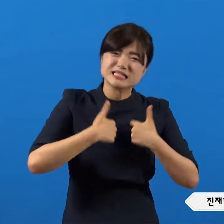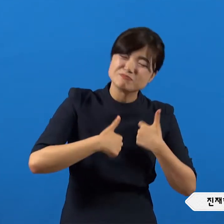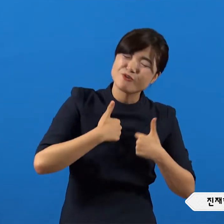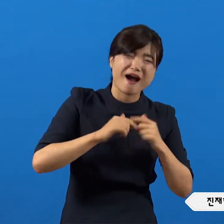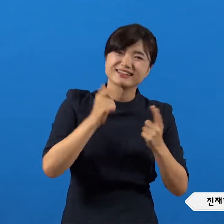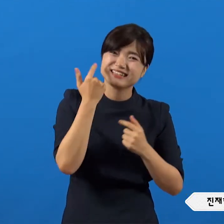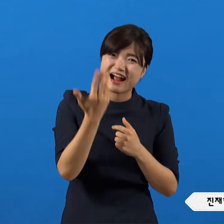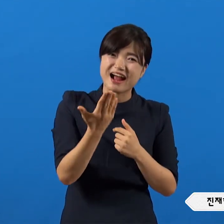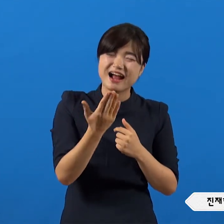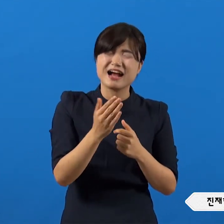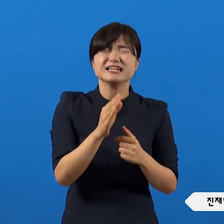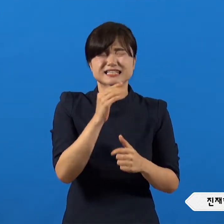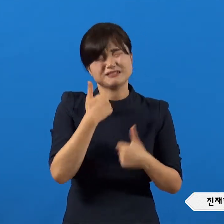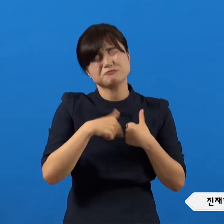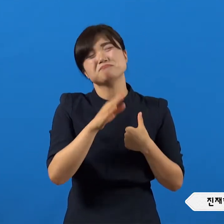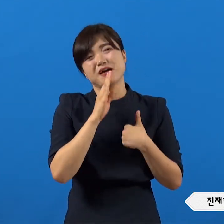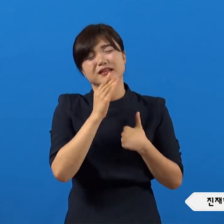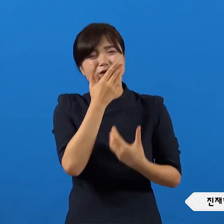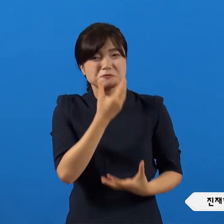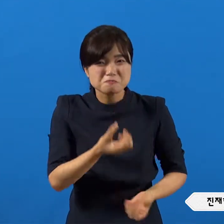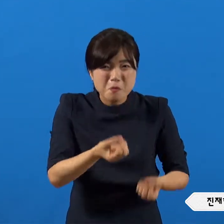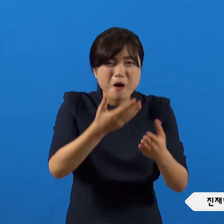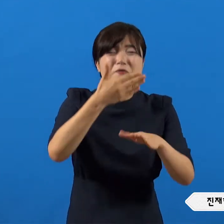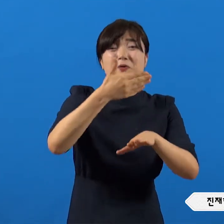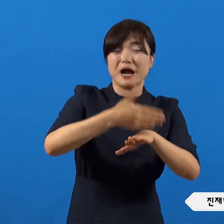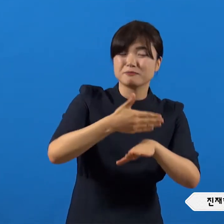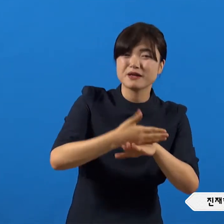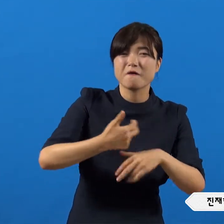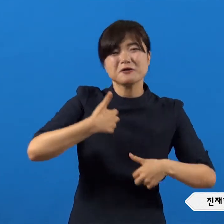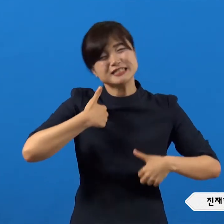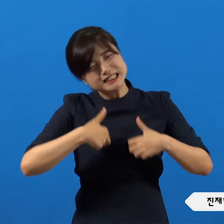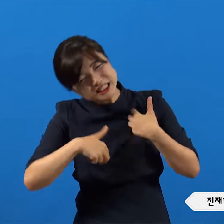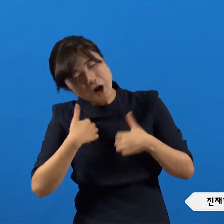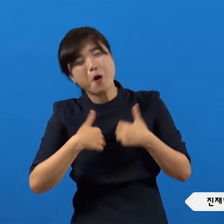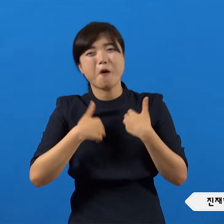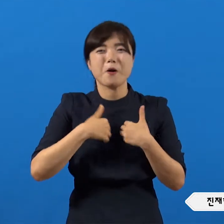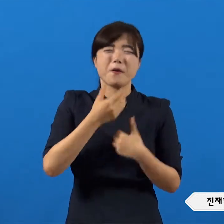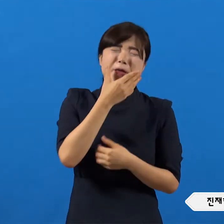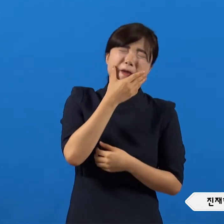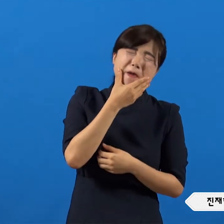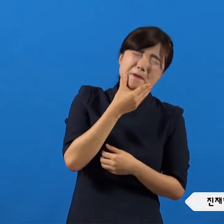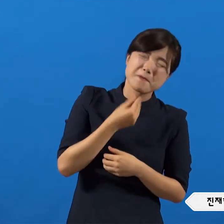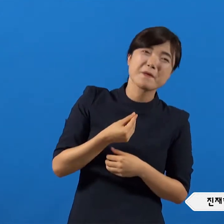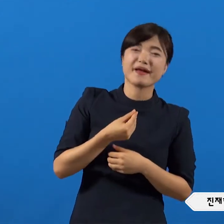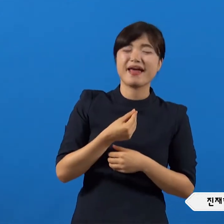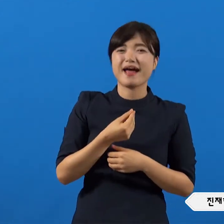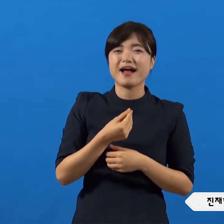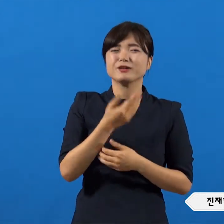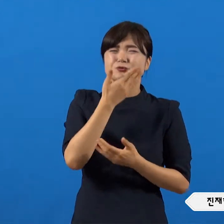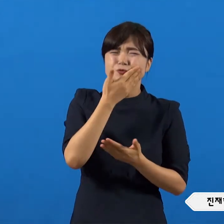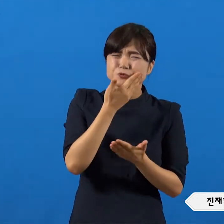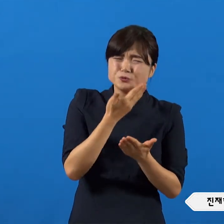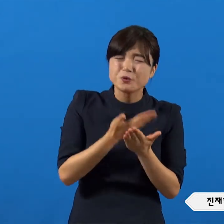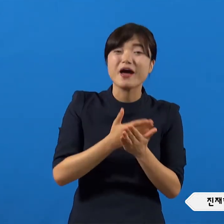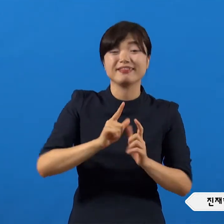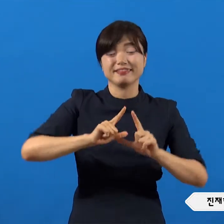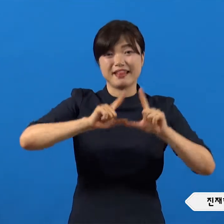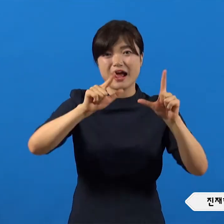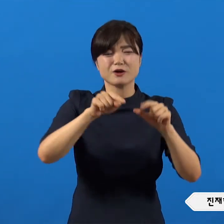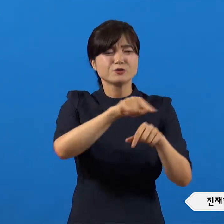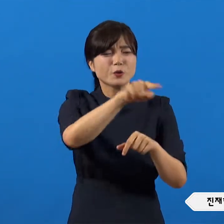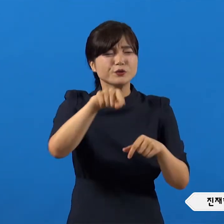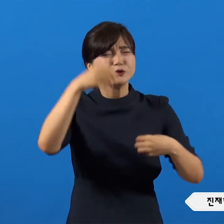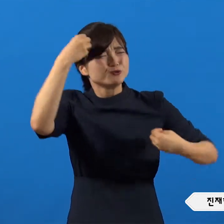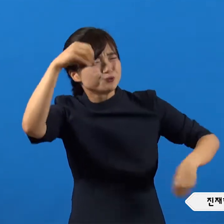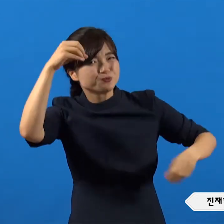게 아닌가. 축복하고 감사하고 즐거워하고 행복해야 되는 가장 좋은 날 저들이